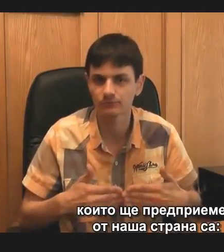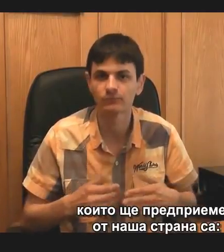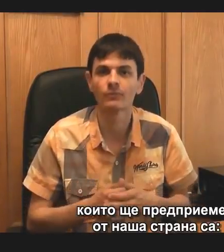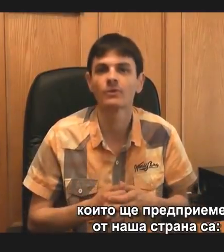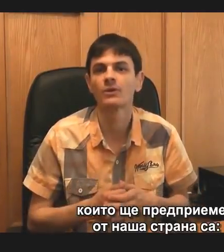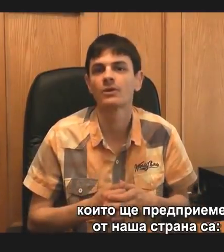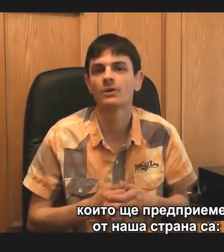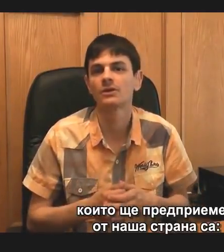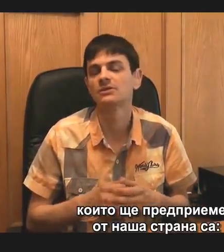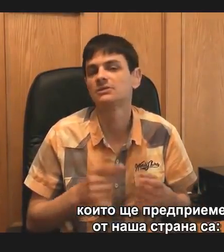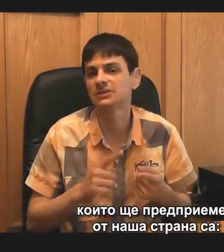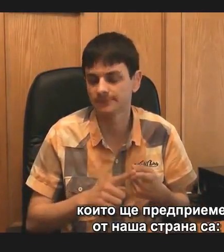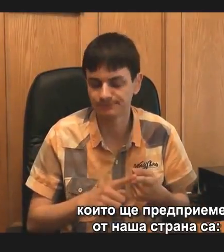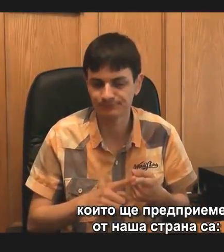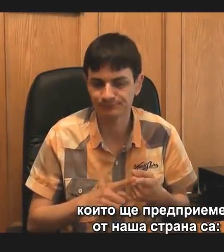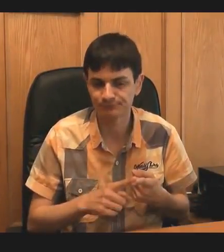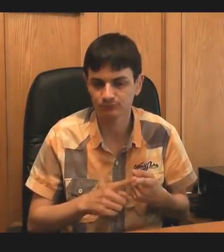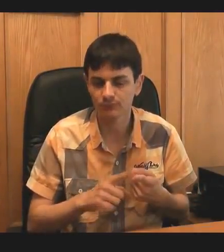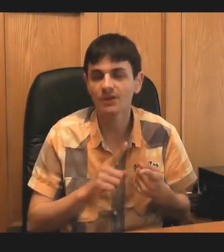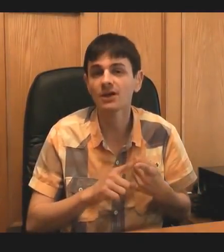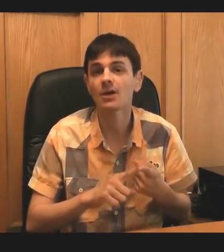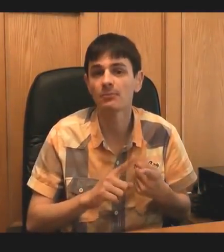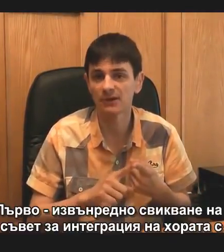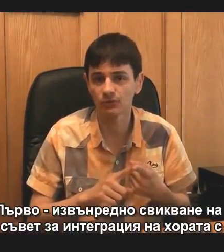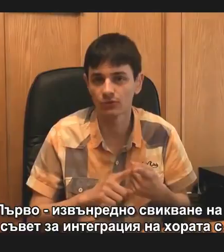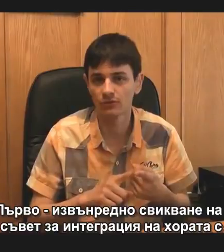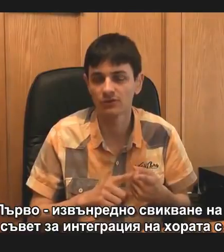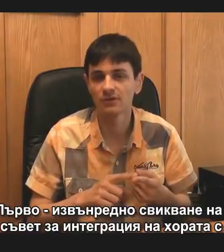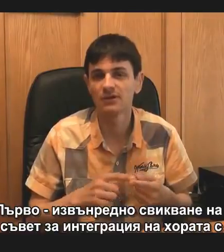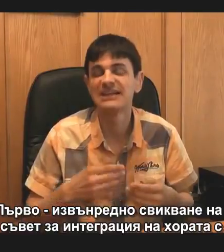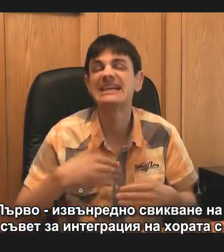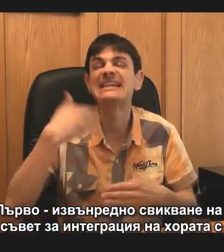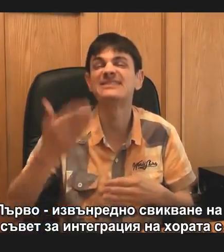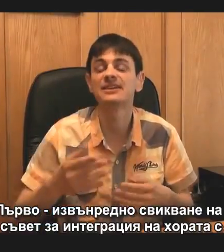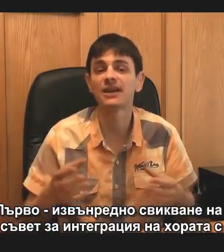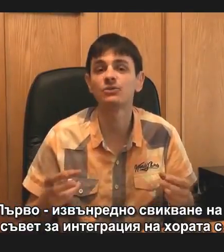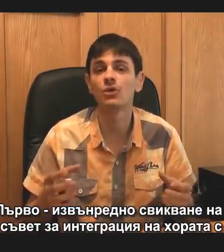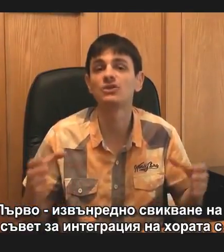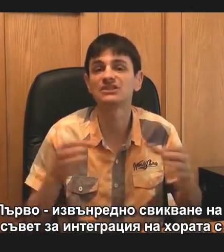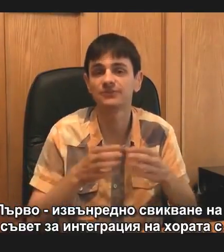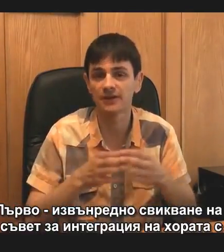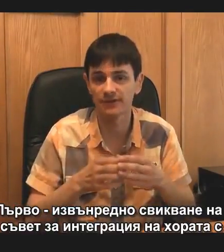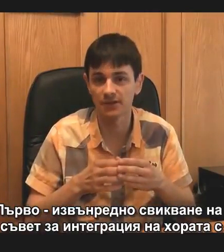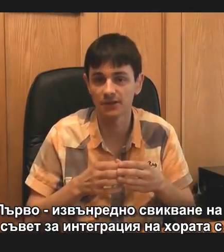са Първо, извънредно свикване